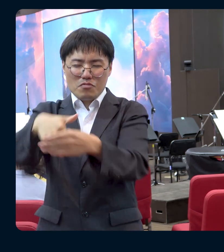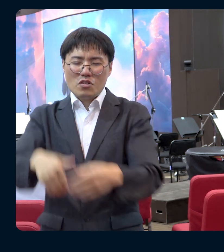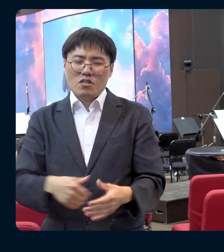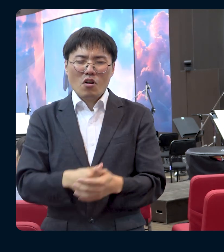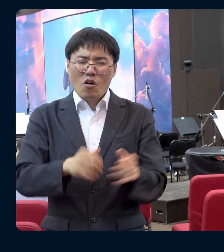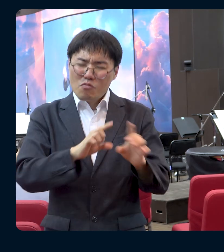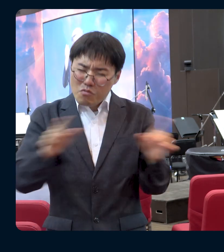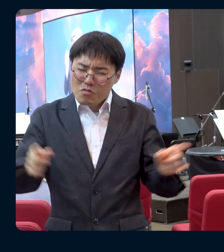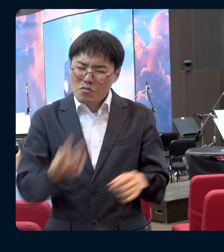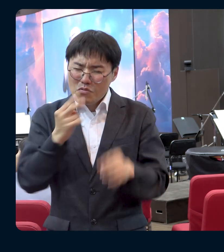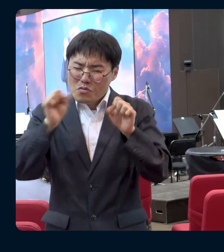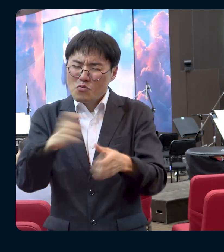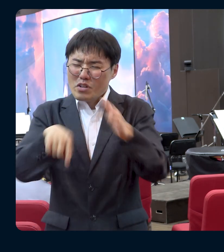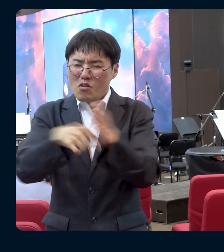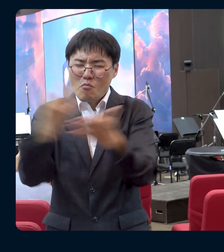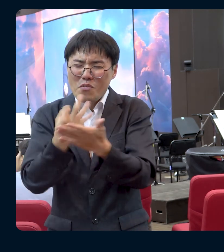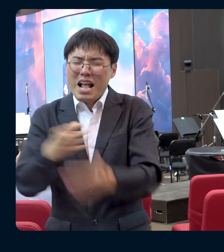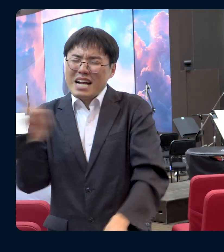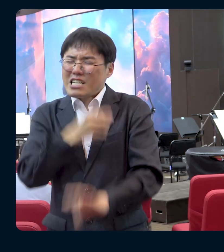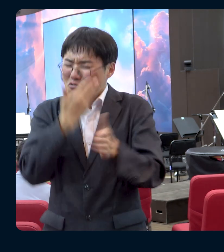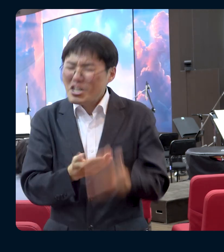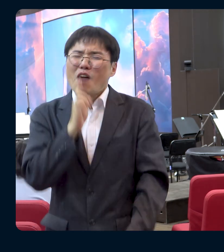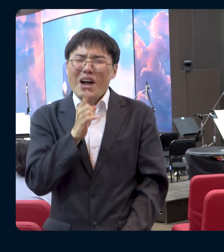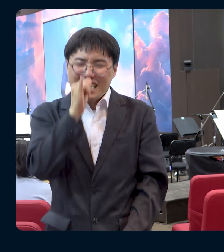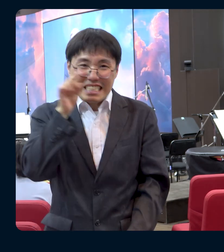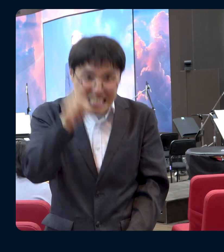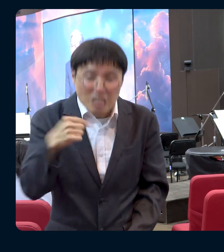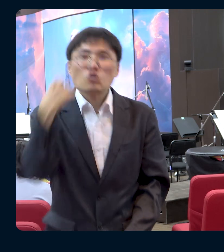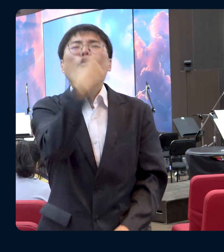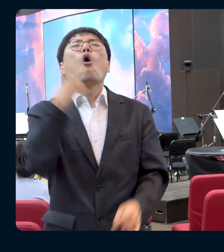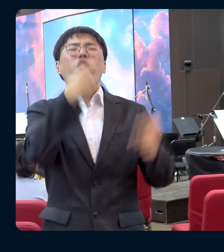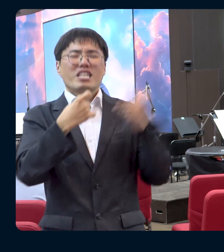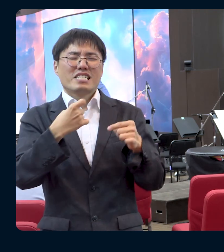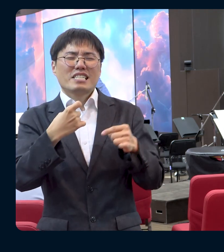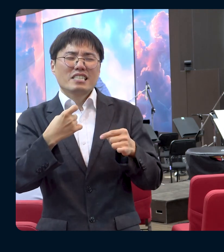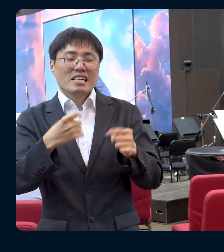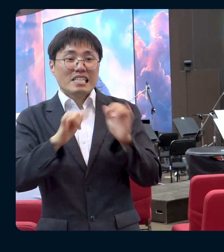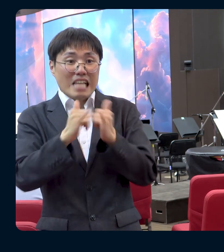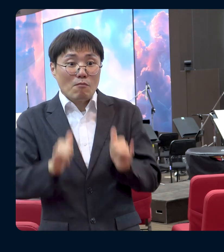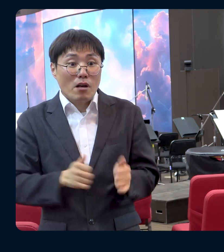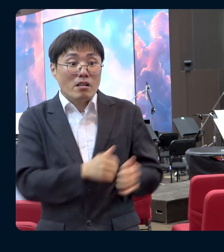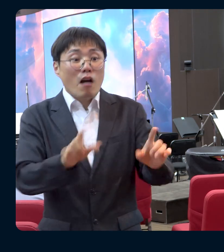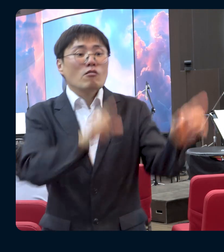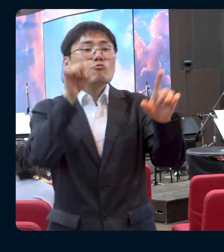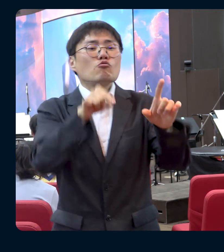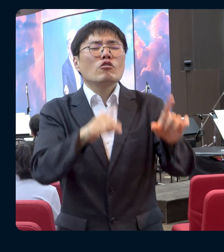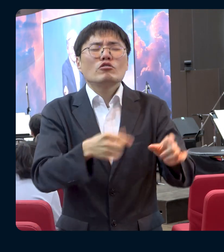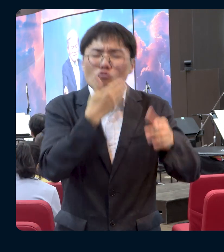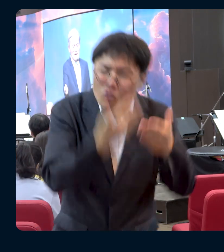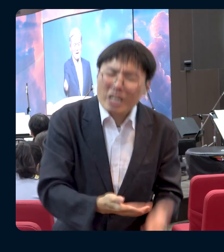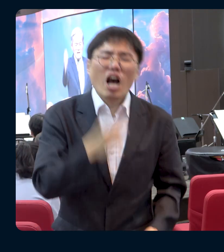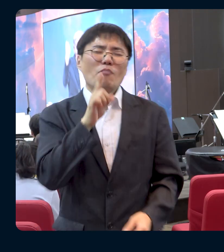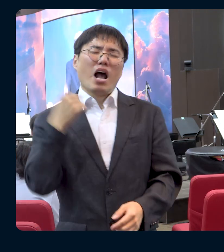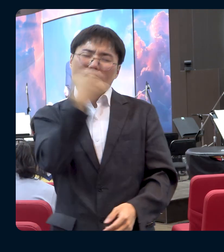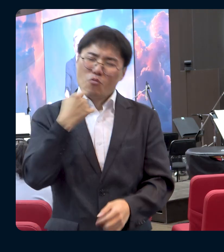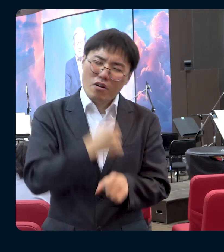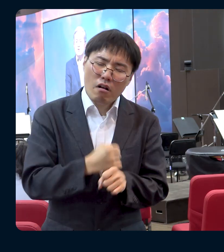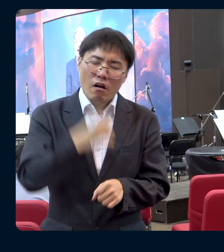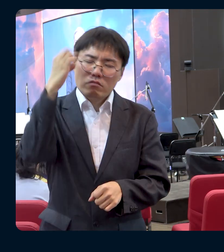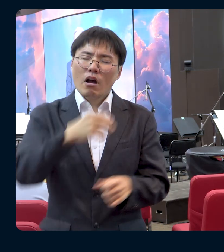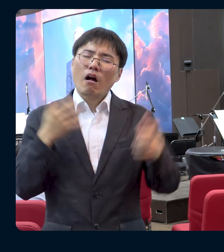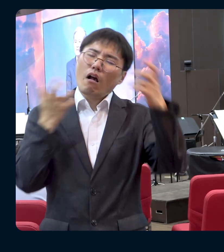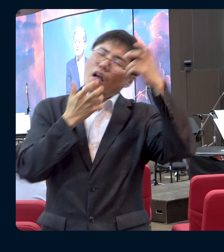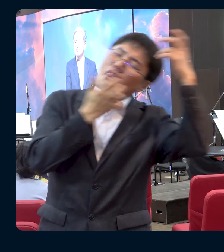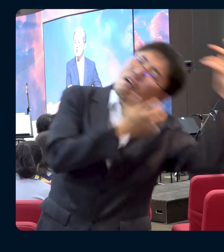문명의, 향락 문명의 생존을 위해 돈 버는 것이 가장 중요하다고 하는 그 논리에, 삶을 살아가는 것이 무엇보다 중요하다고 하는 그